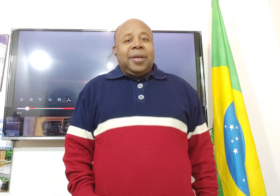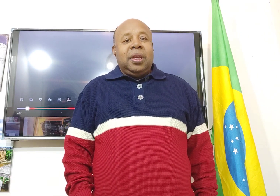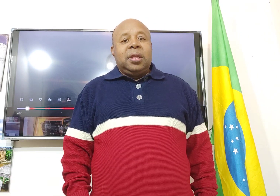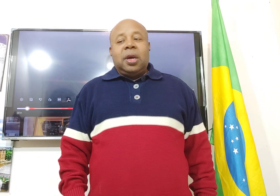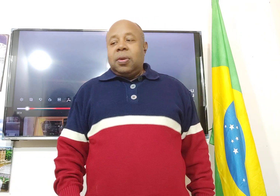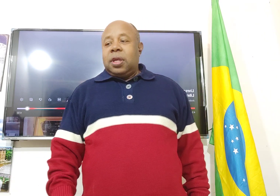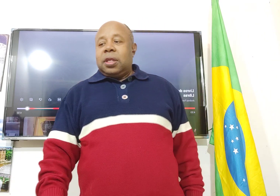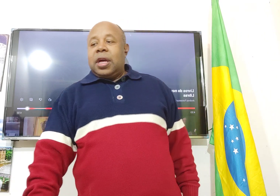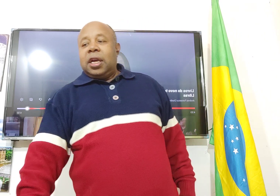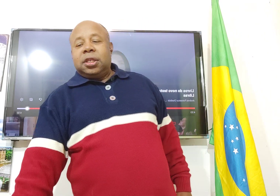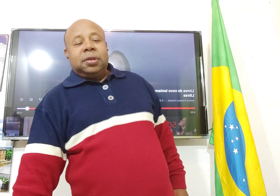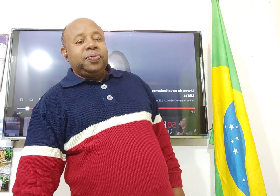Então, você se acha?